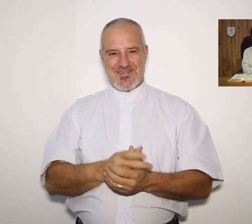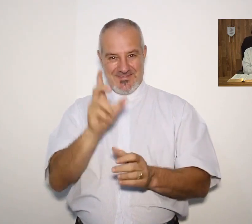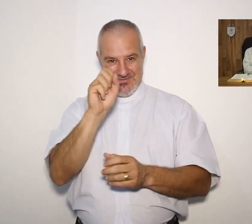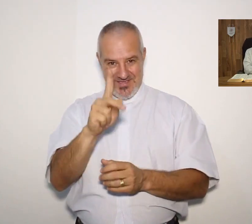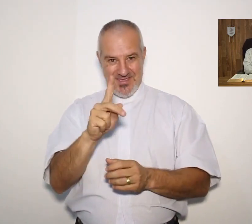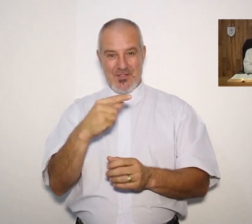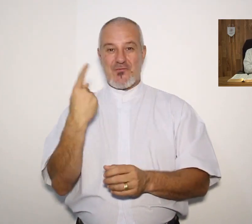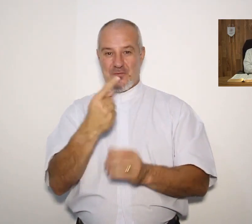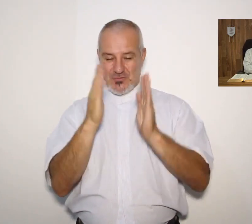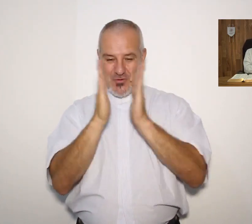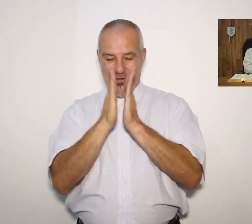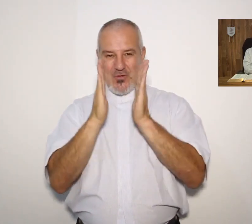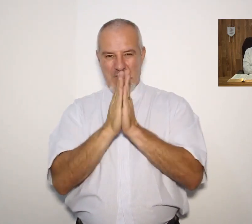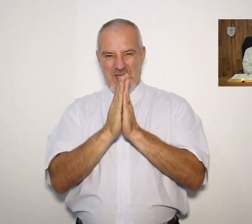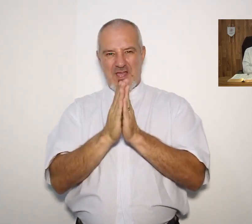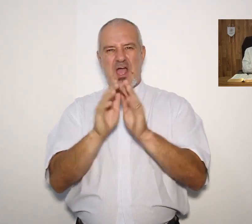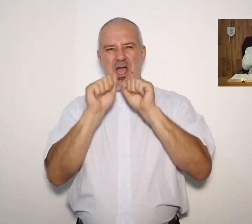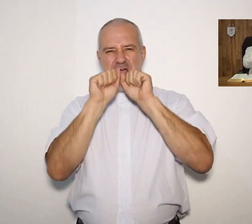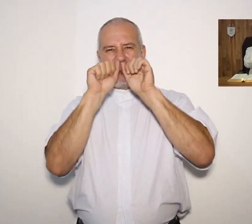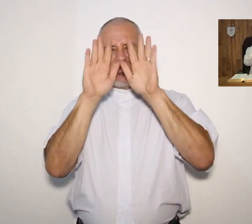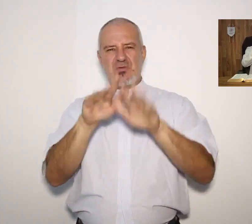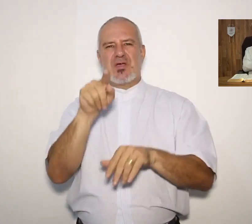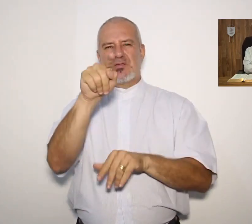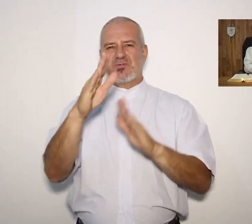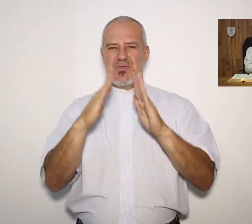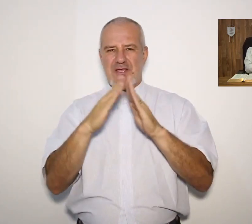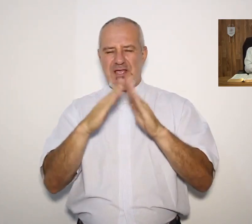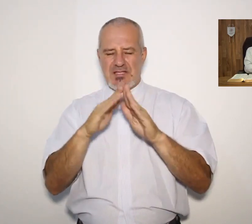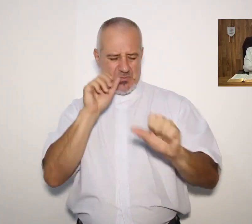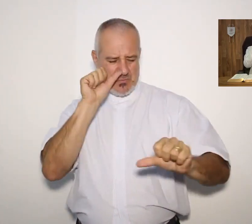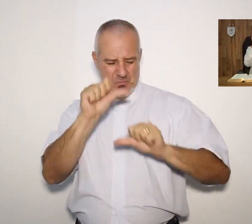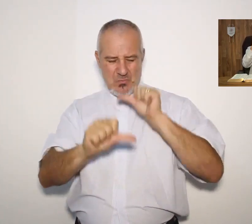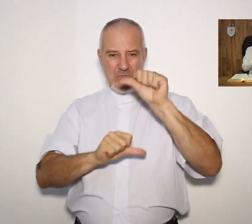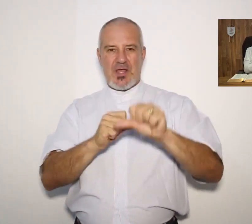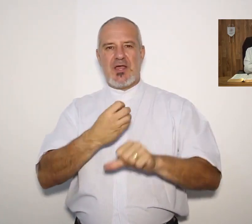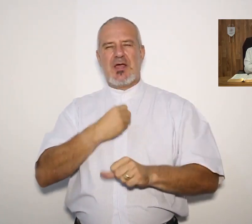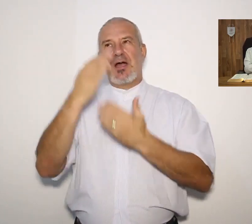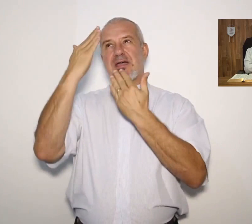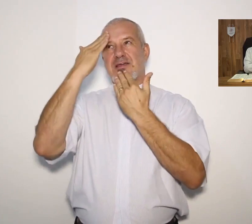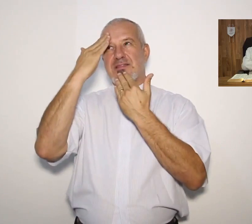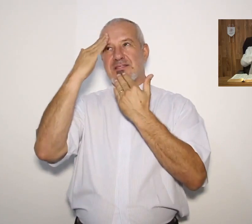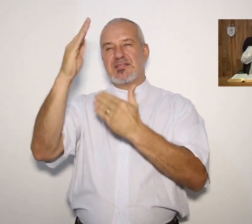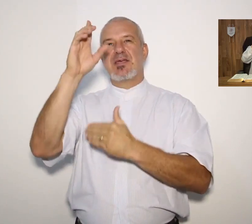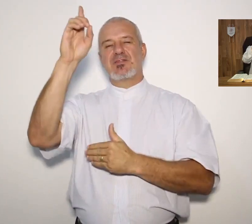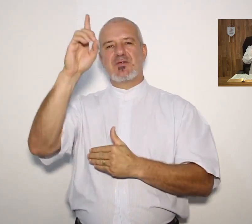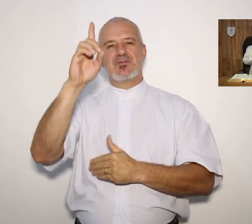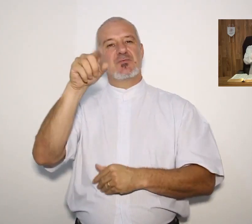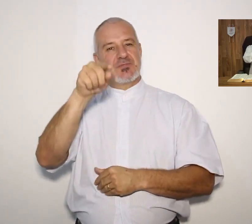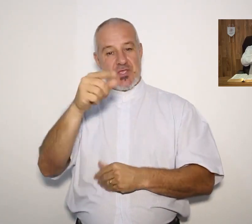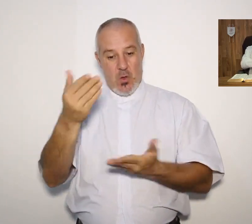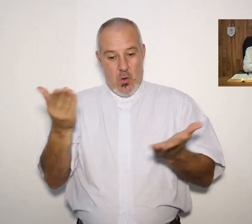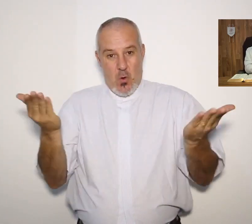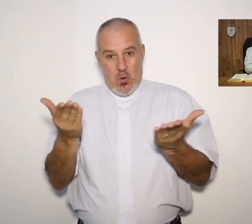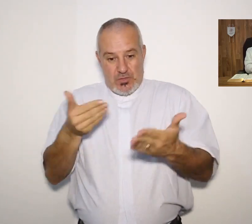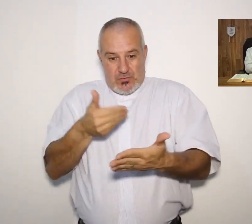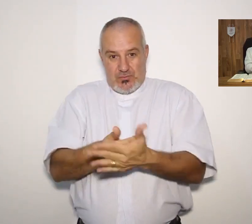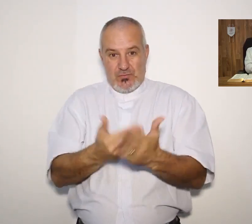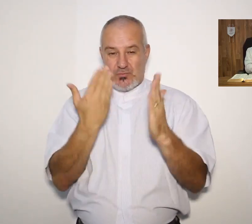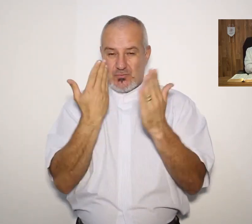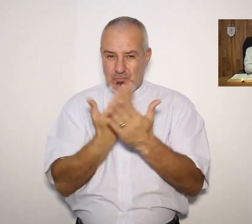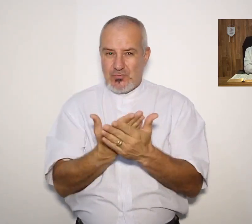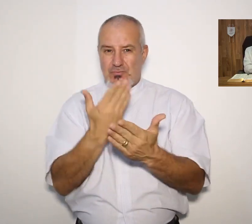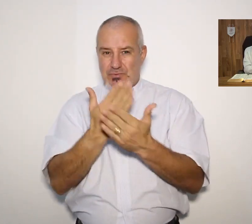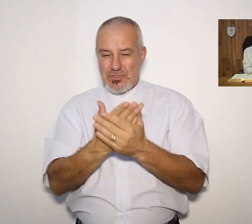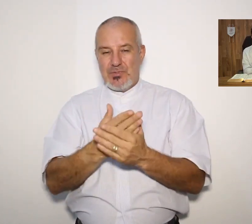com você e declarar ação de graças, gratidão, porque se você chegou até aqui,